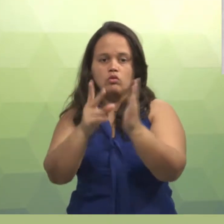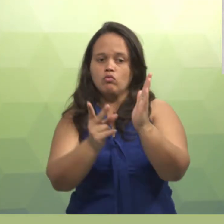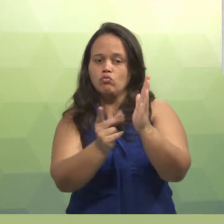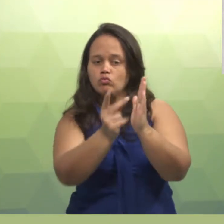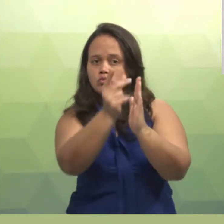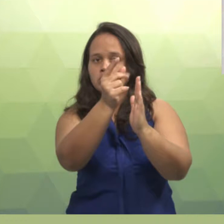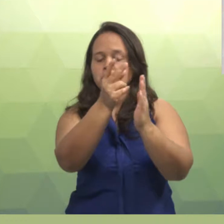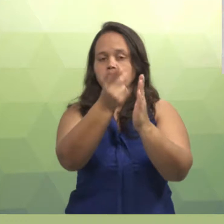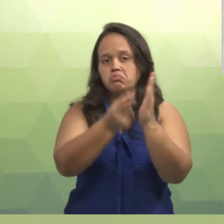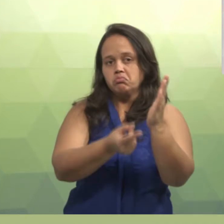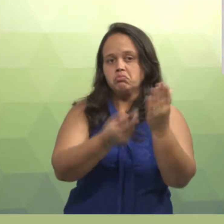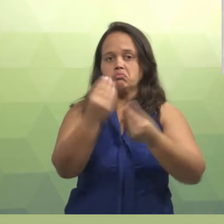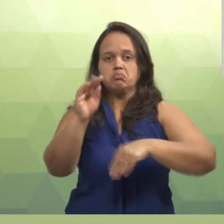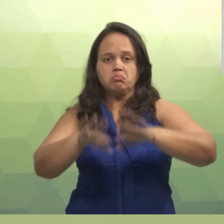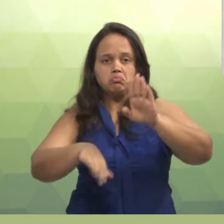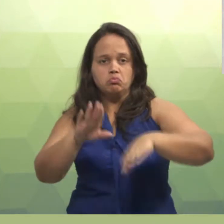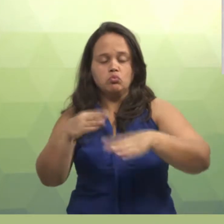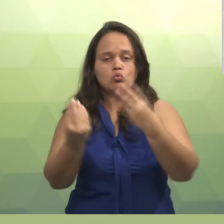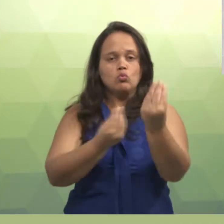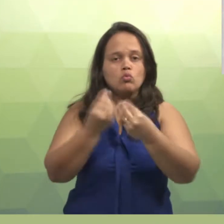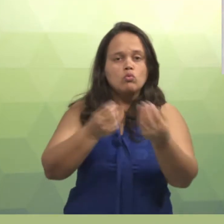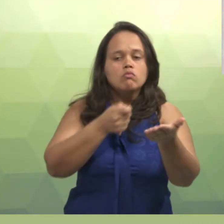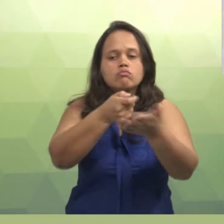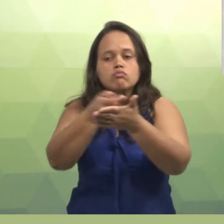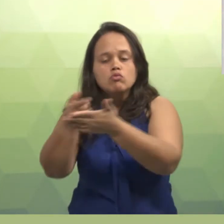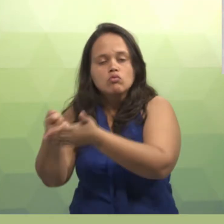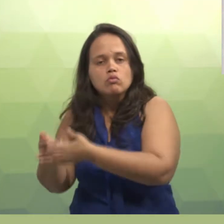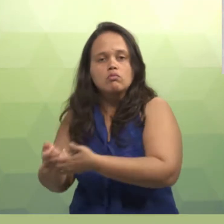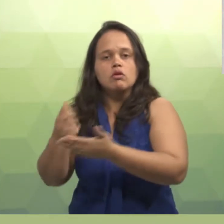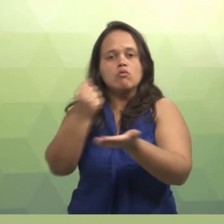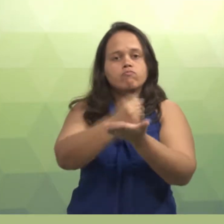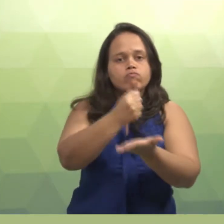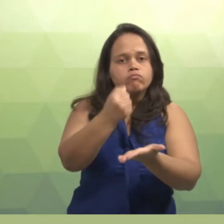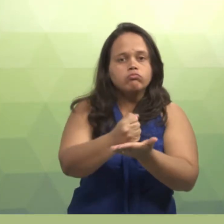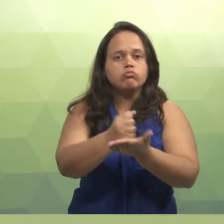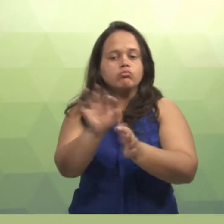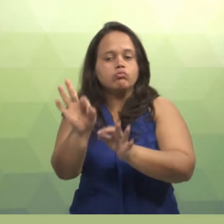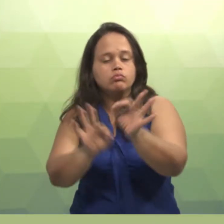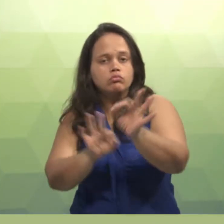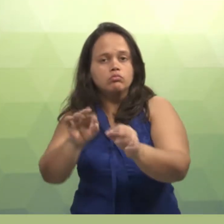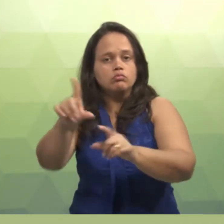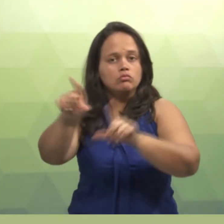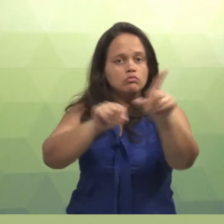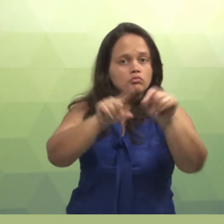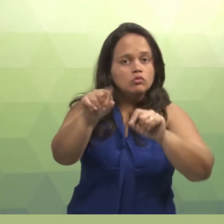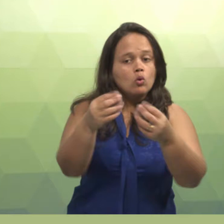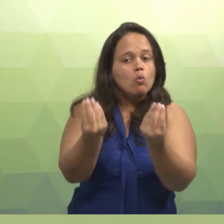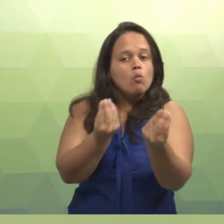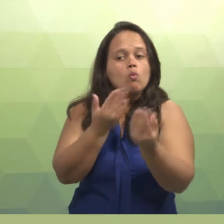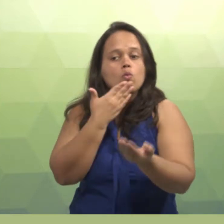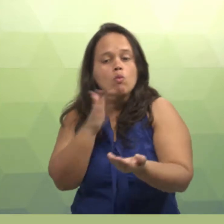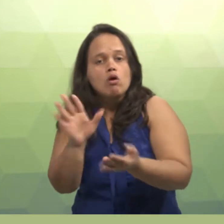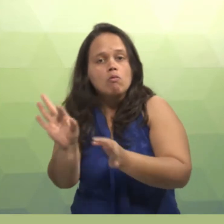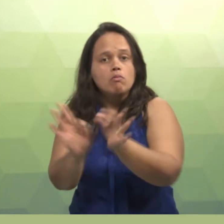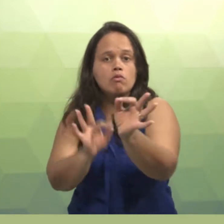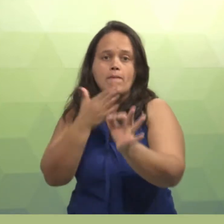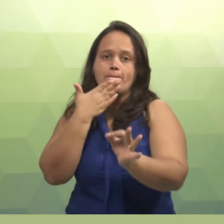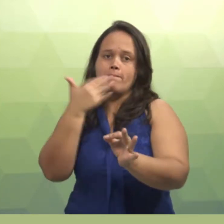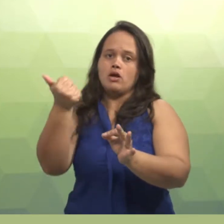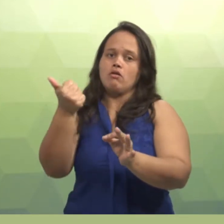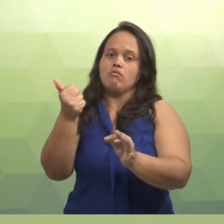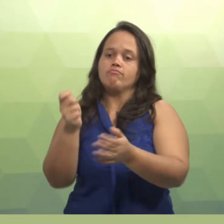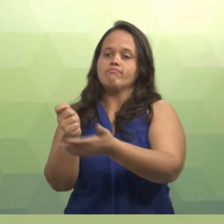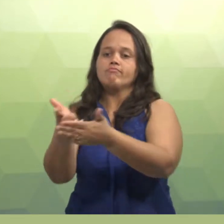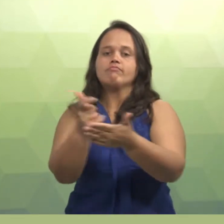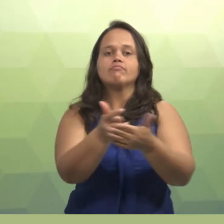para a utilização dos recursos públicos disponíveis. A Caixa Escolar se sujeita ao cumprimento de todas as obrigações